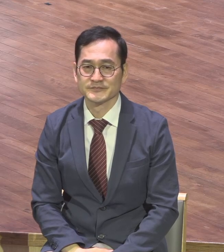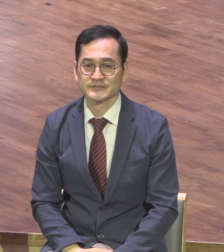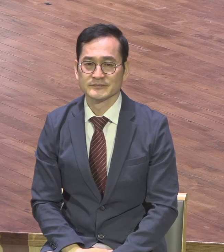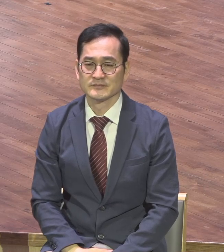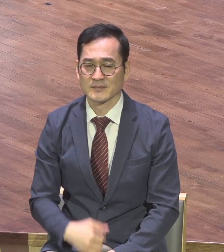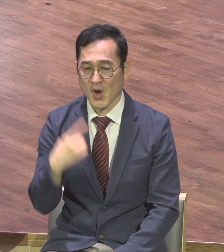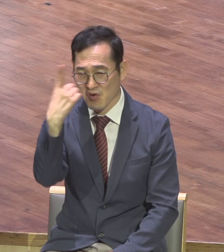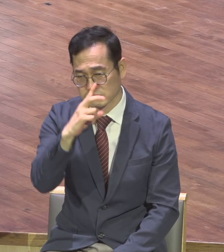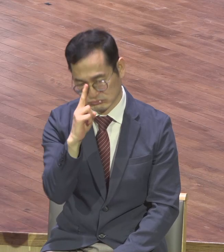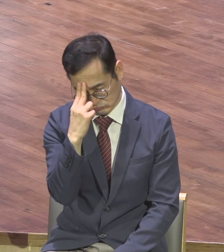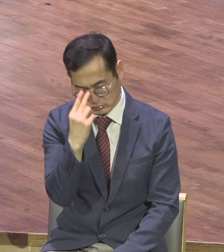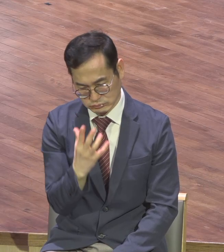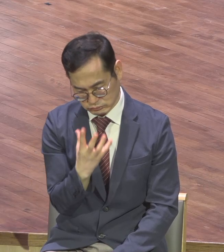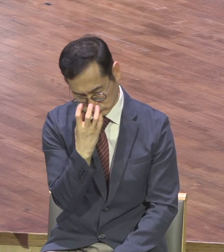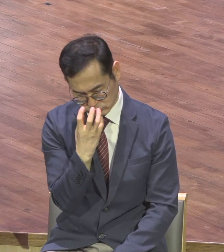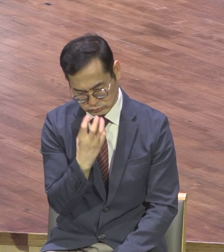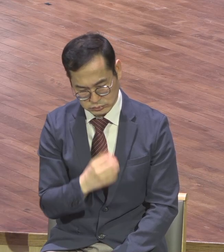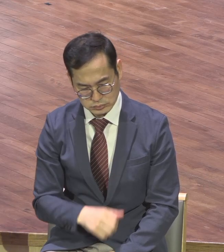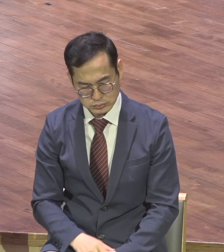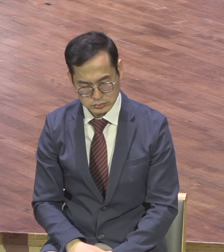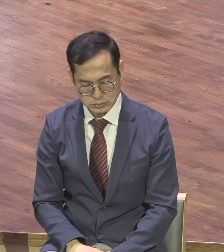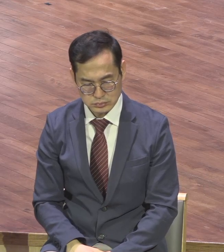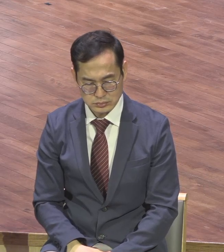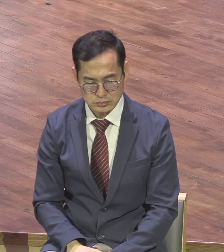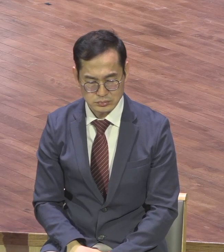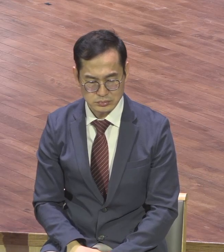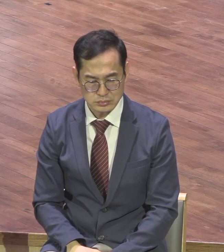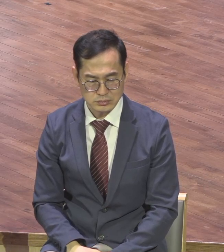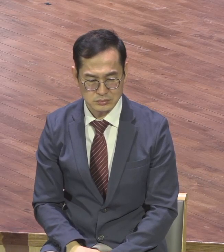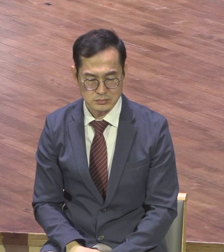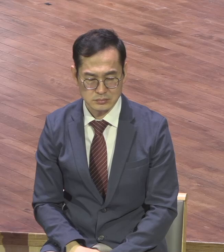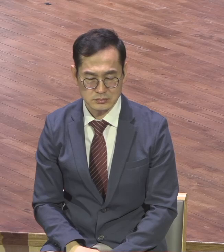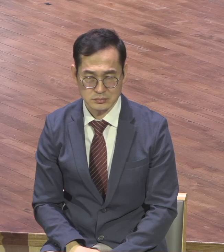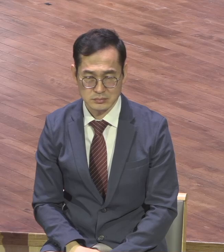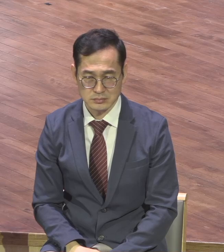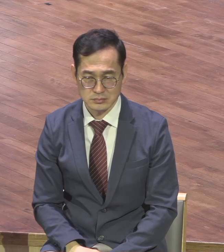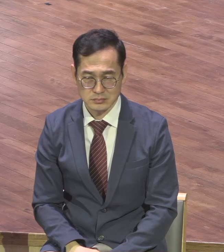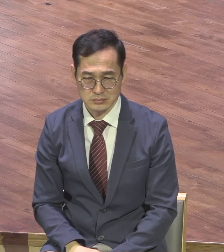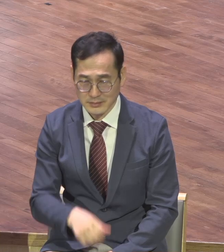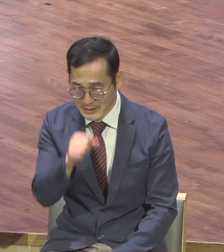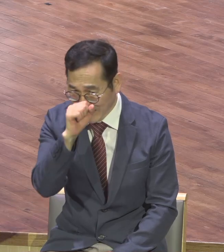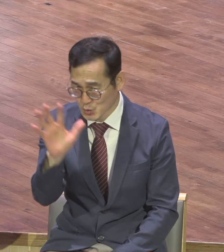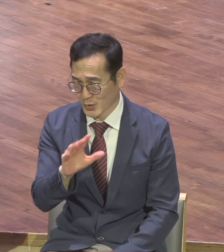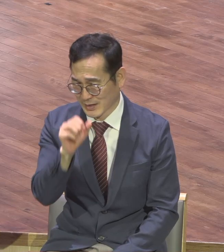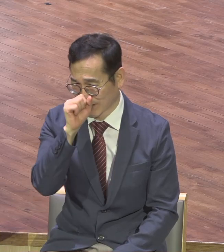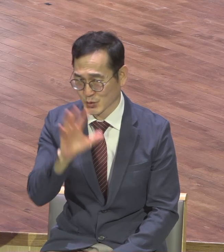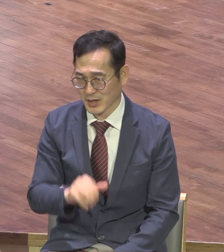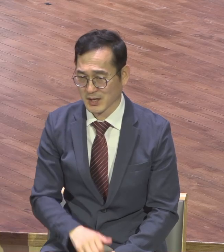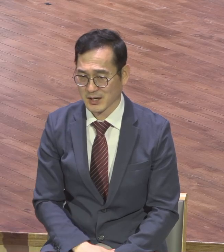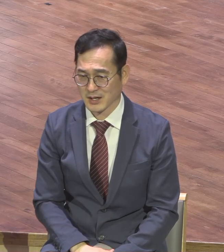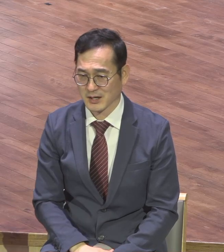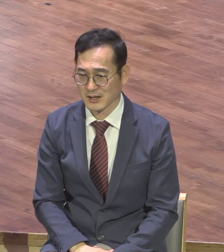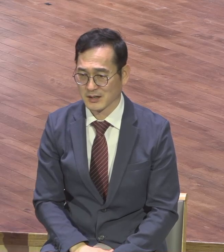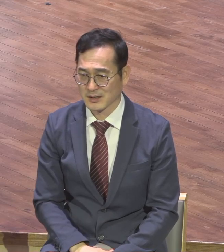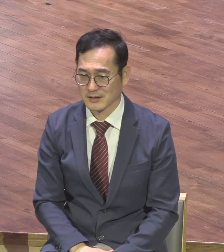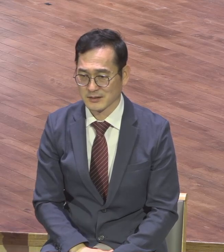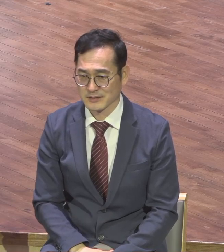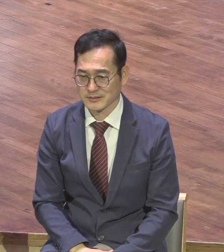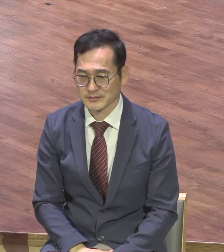너무 표정이 안 좋고 너무 세상 관심이 많은 사람, 저거 여러분 어두워서 좋겠어요? 니나 좀 바로 해라,